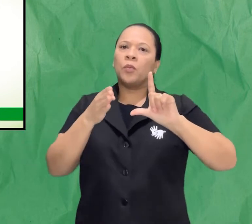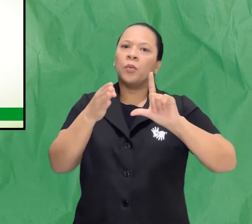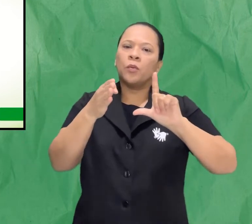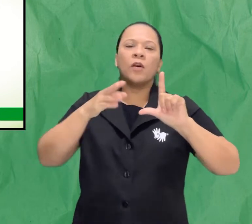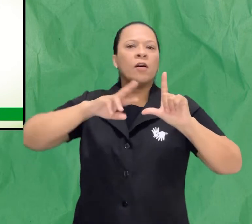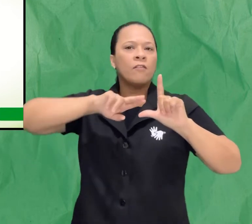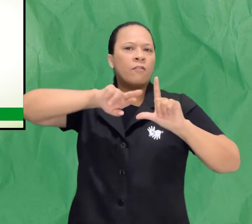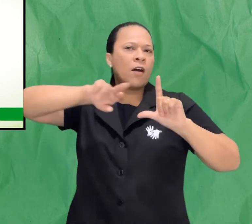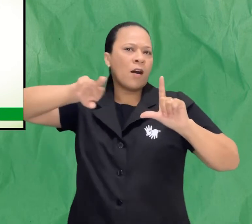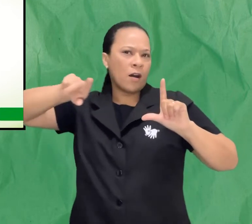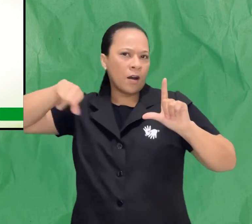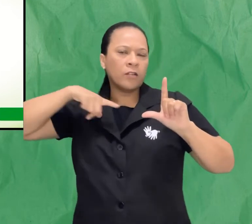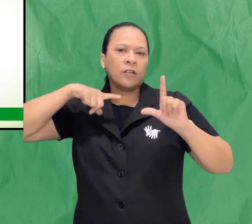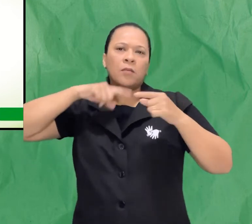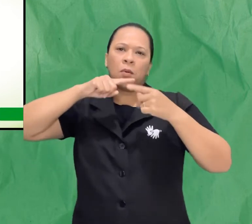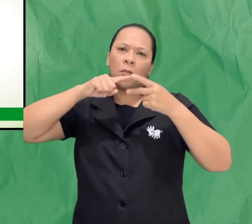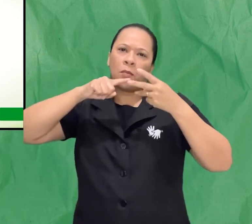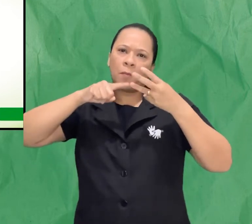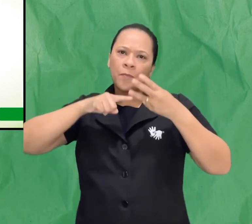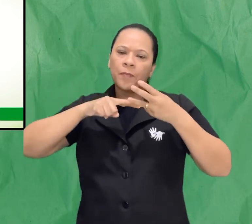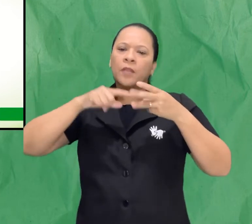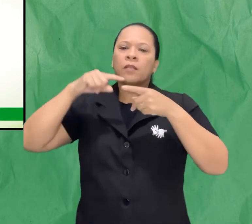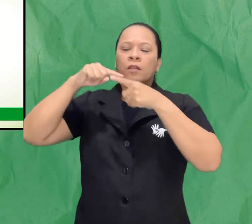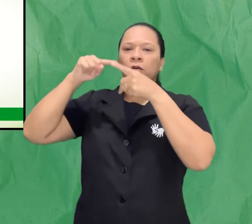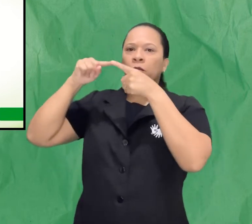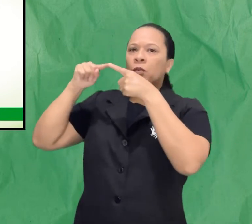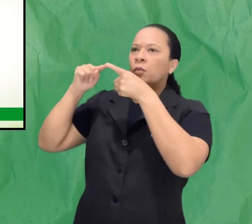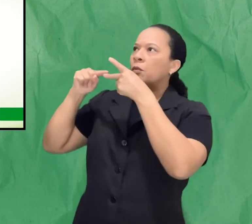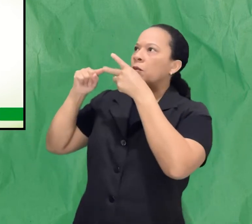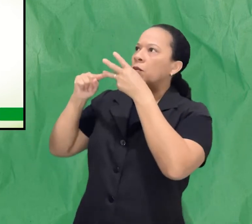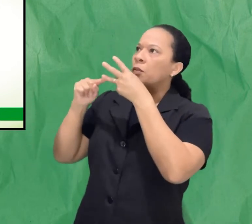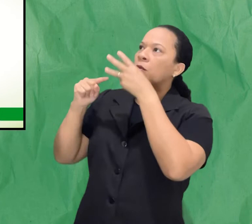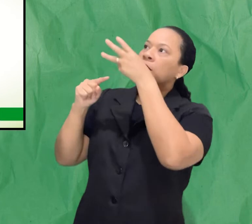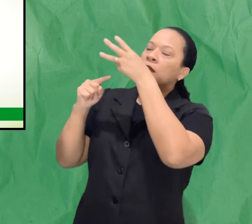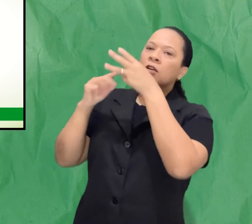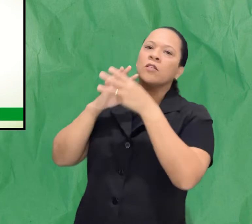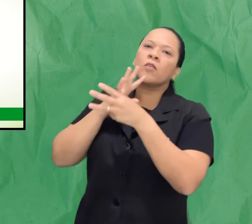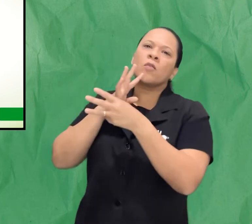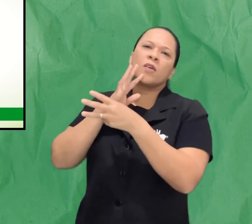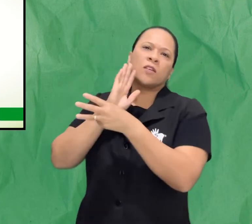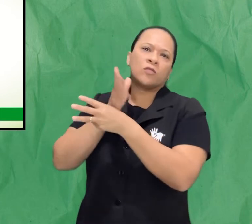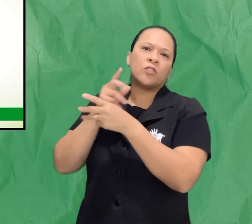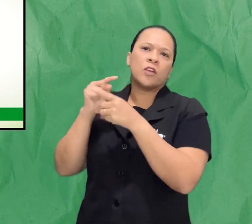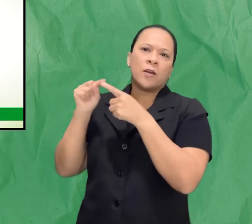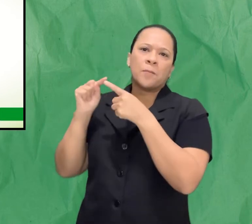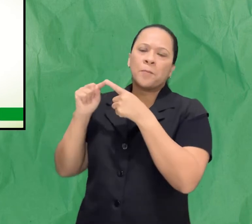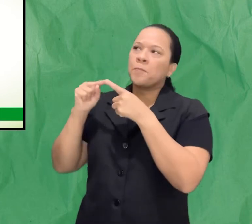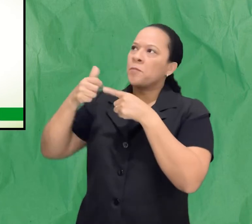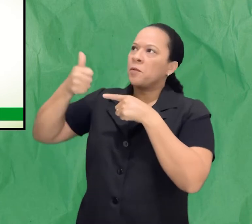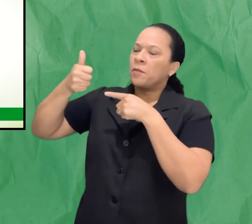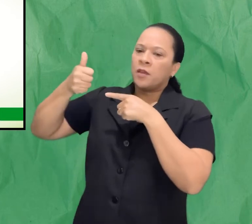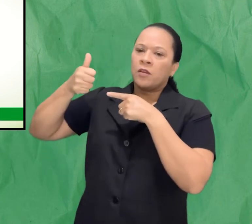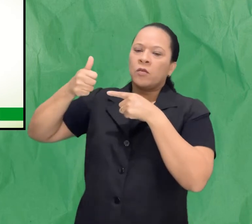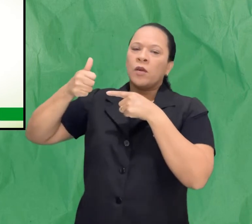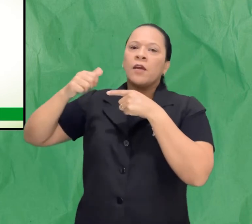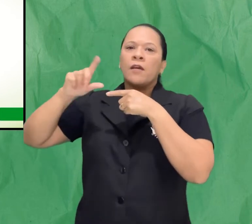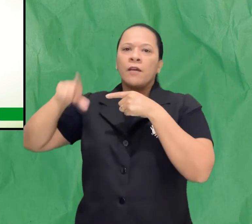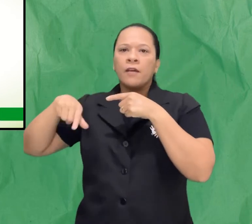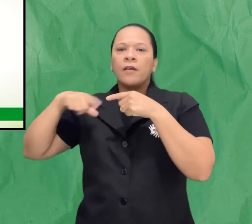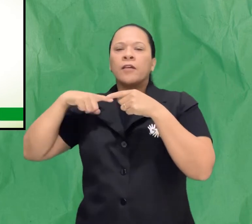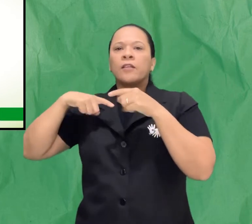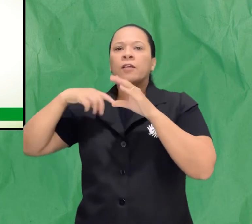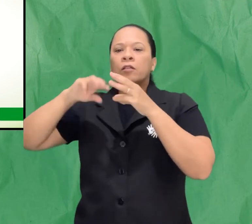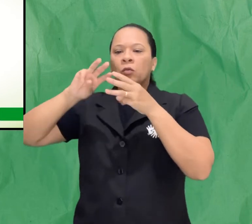executar minha aplicação web. Eu tenho coloquei os três mais populares, que é o Google Chrome, que é o